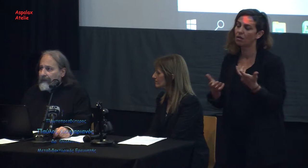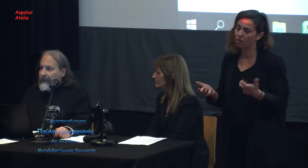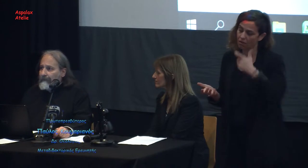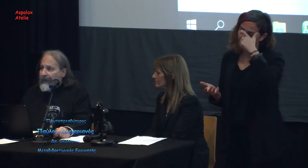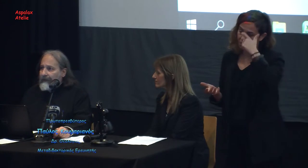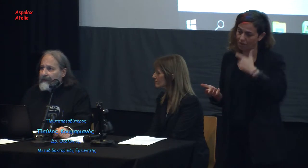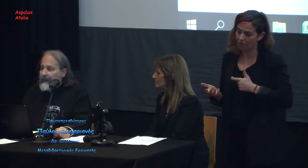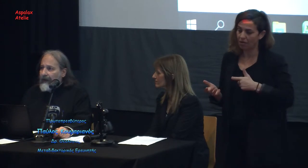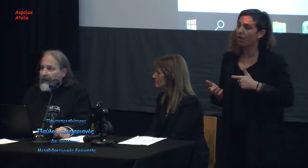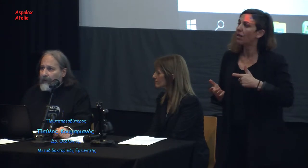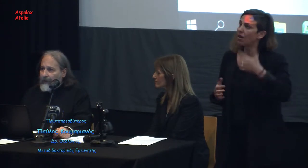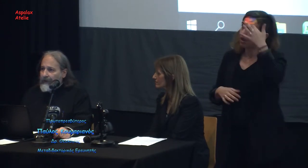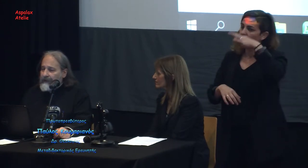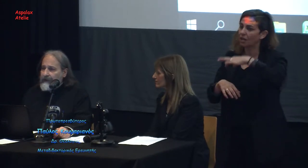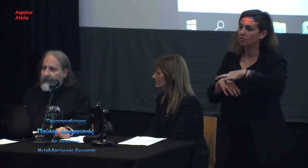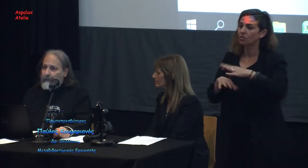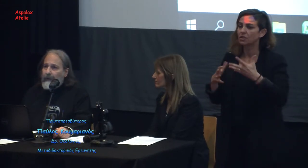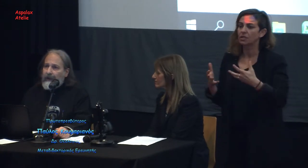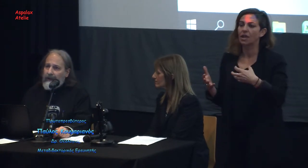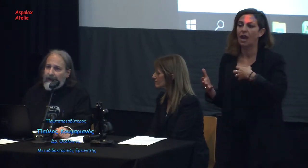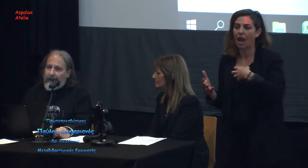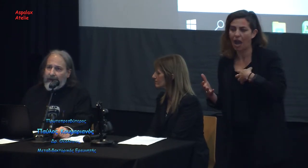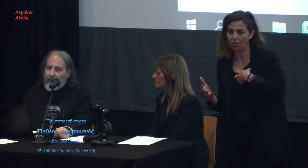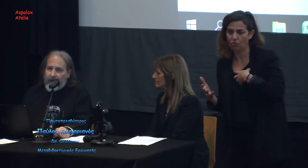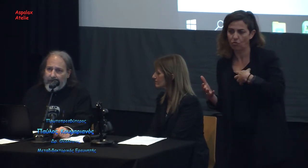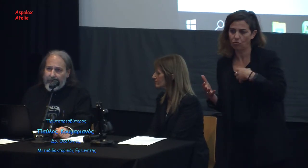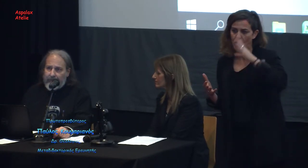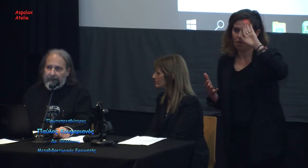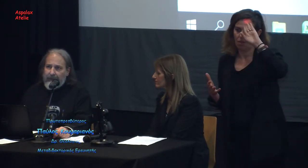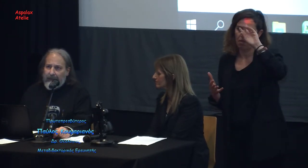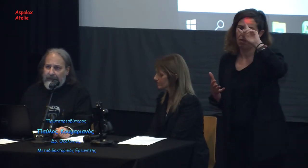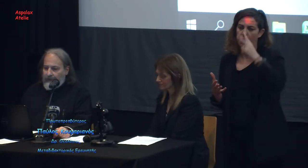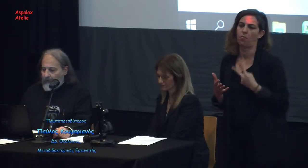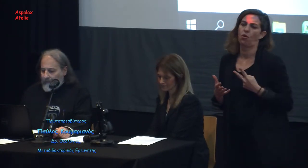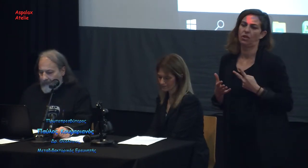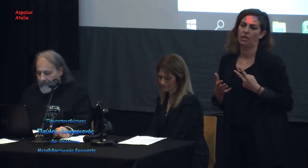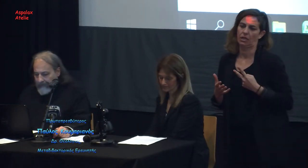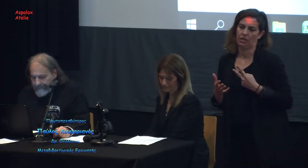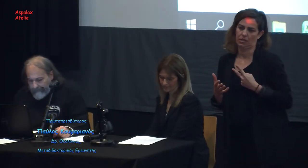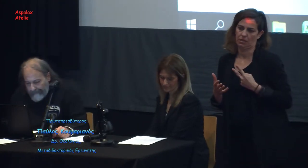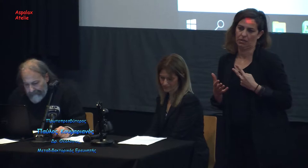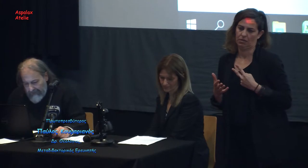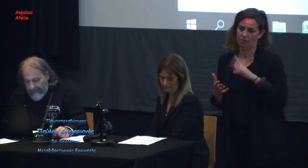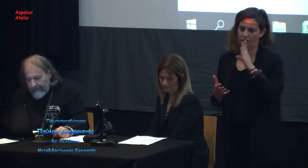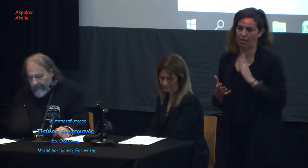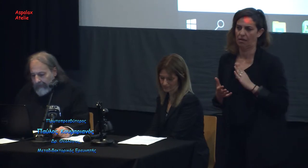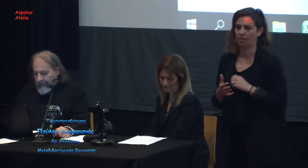Ονομάζουμε την πάθηση αγχώδης διπολική διαταραχή, έτσι την ονομάζουμε.